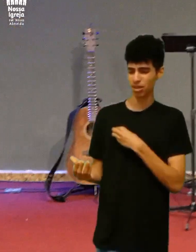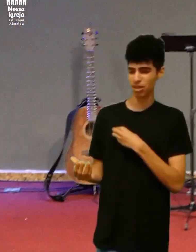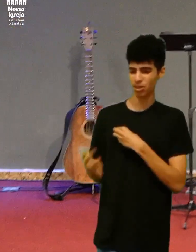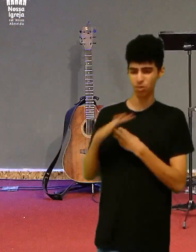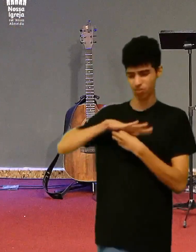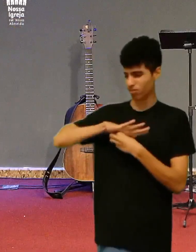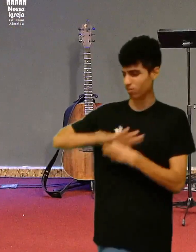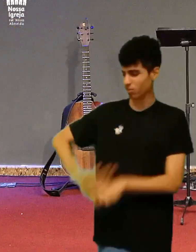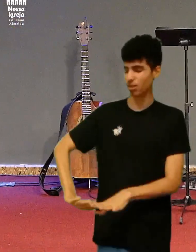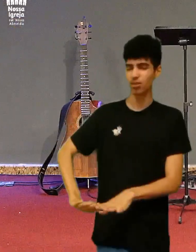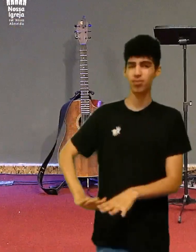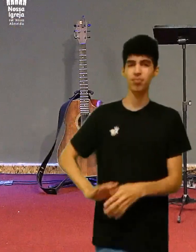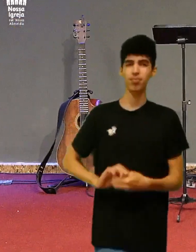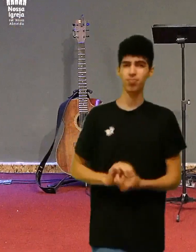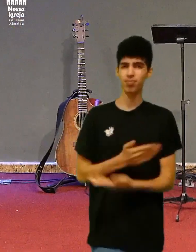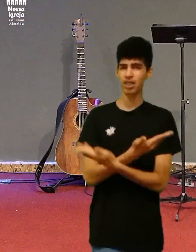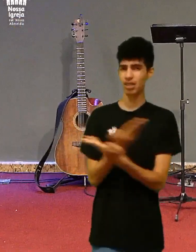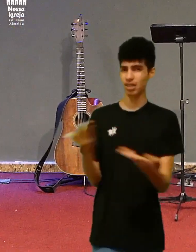esses meus irmãos,